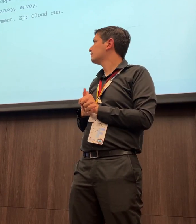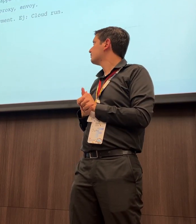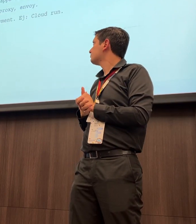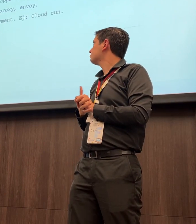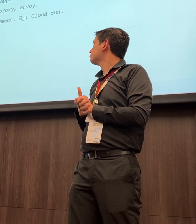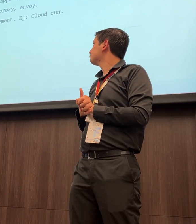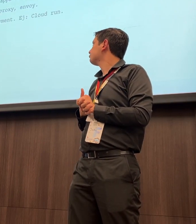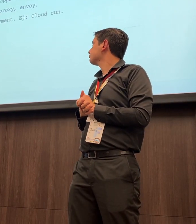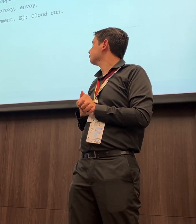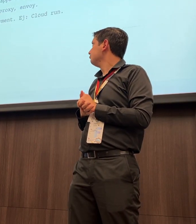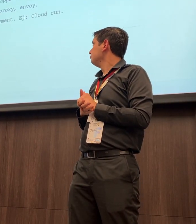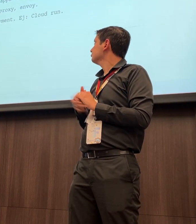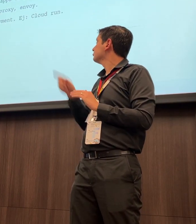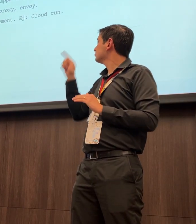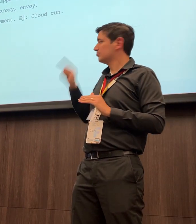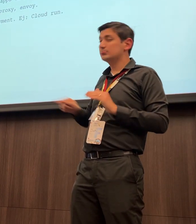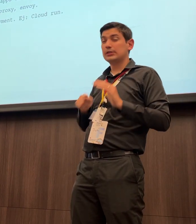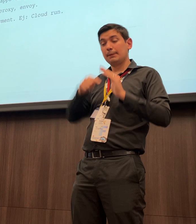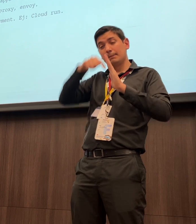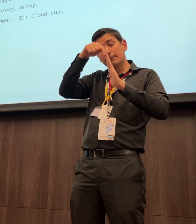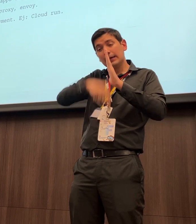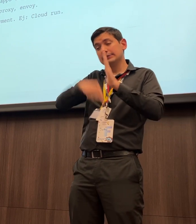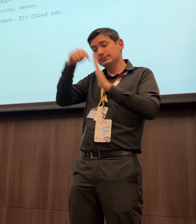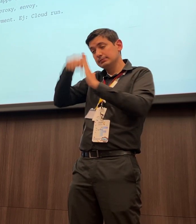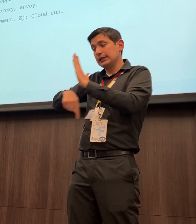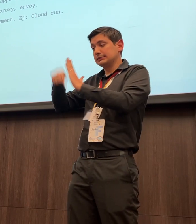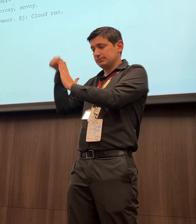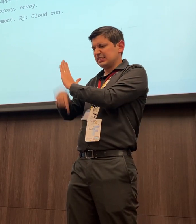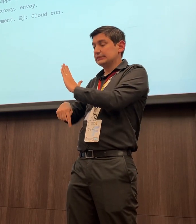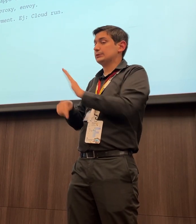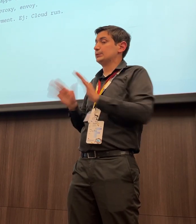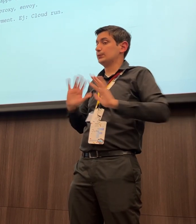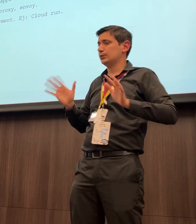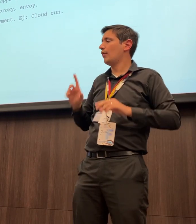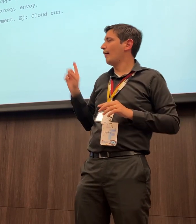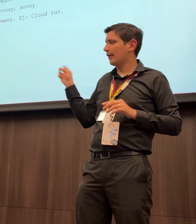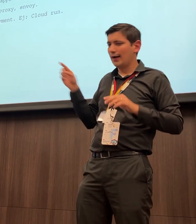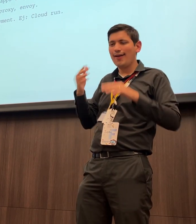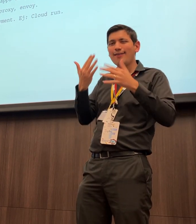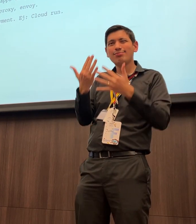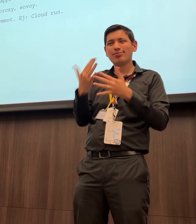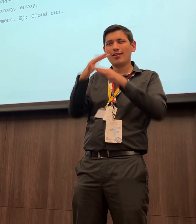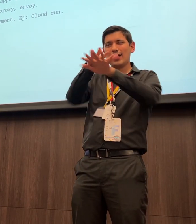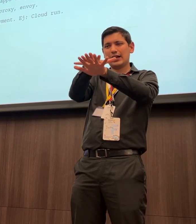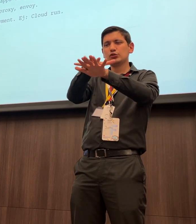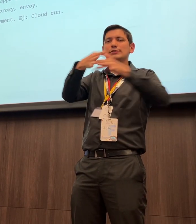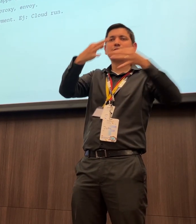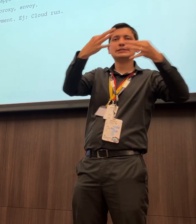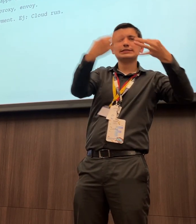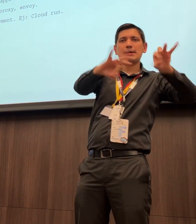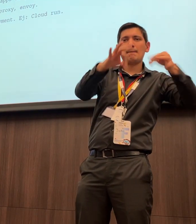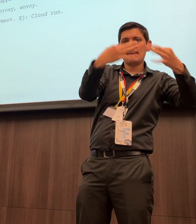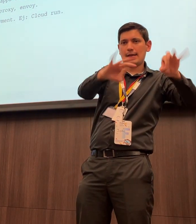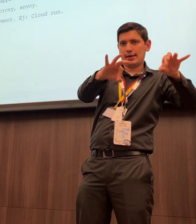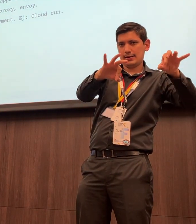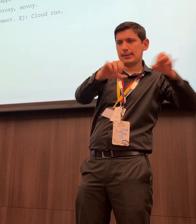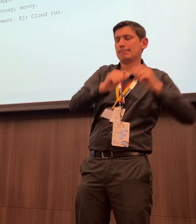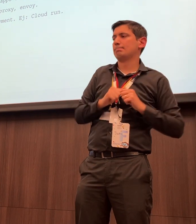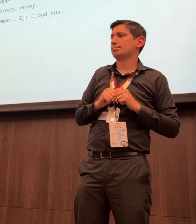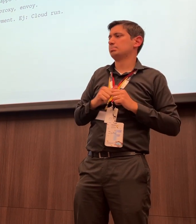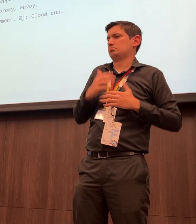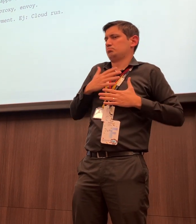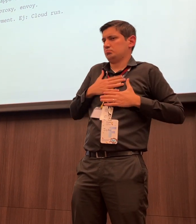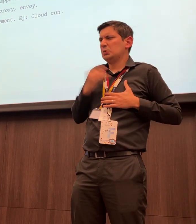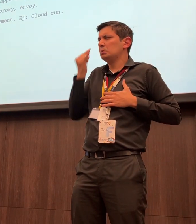Y bueno, conceptos más avanzados, porque lógicamente acá cubrimos una integración simple. Yo